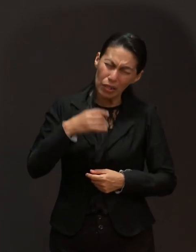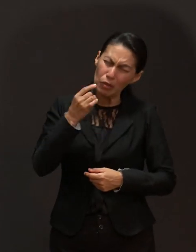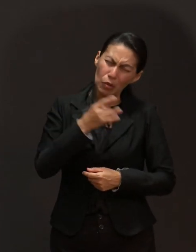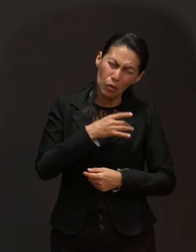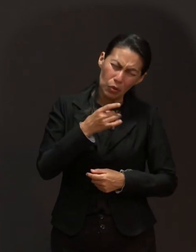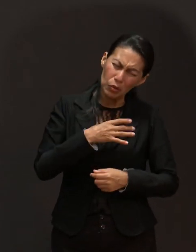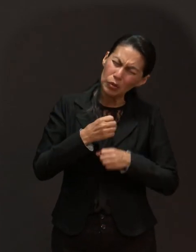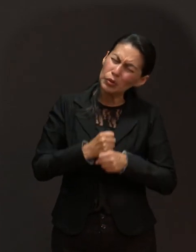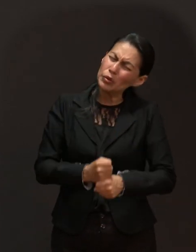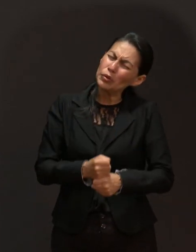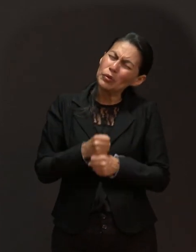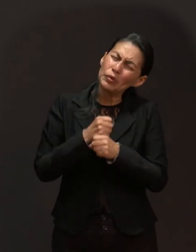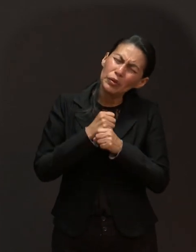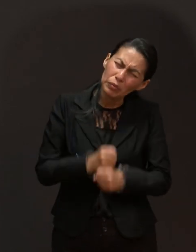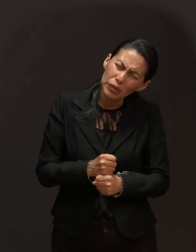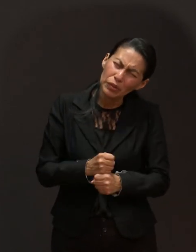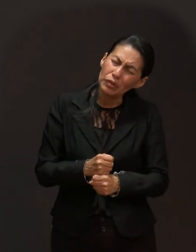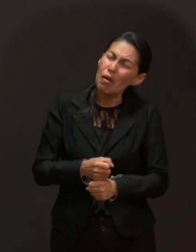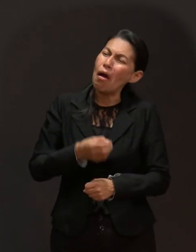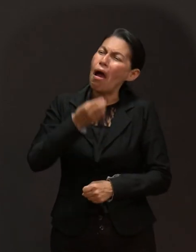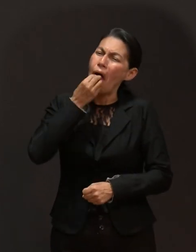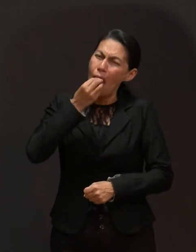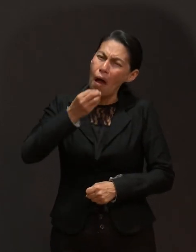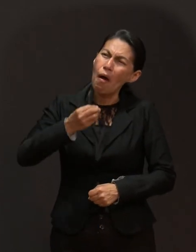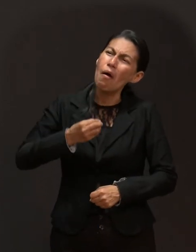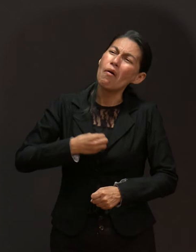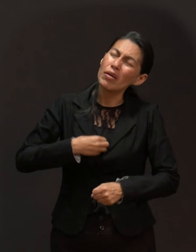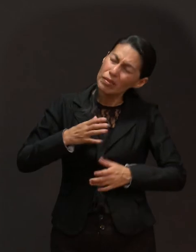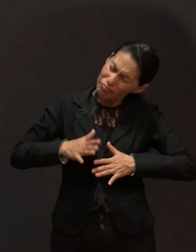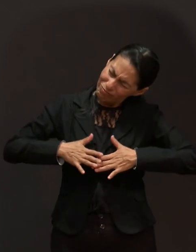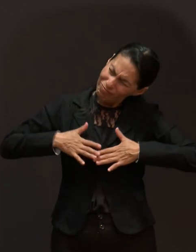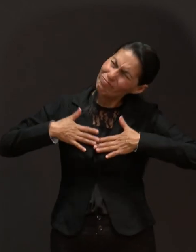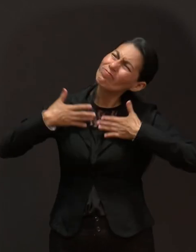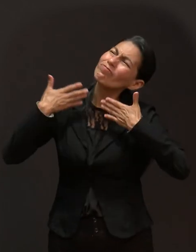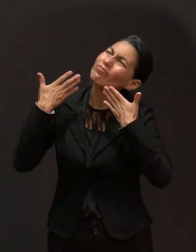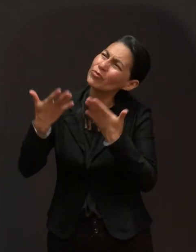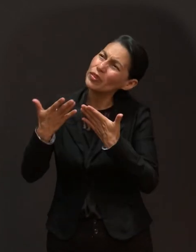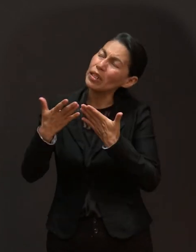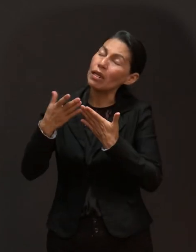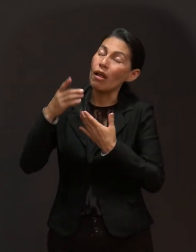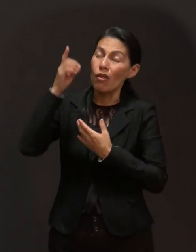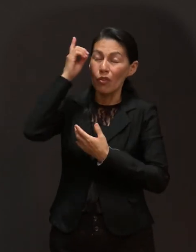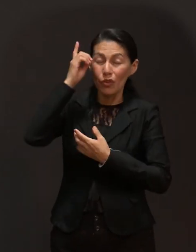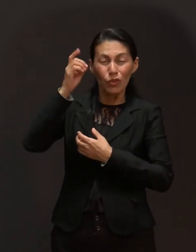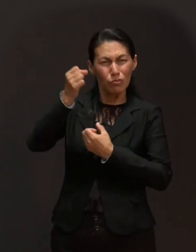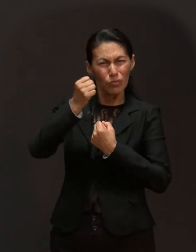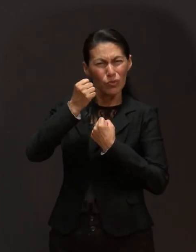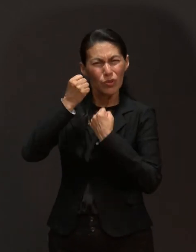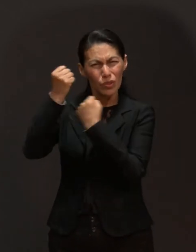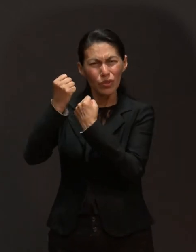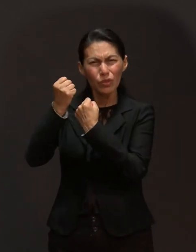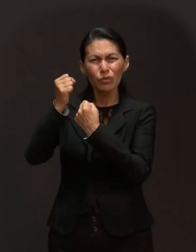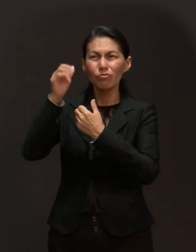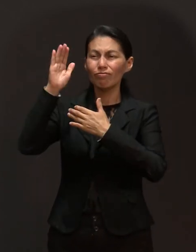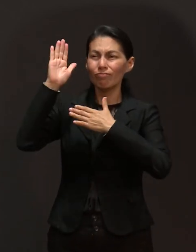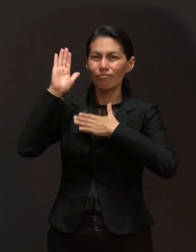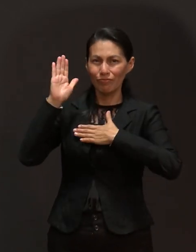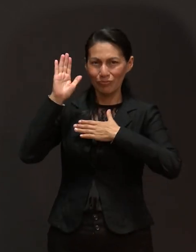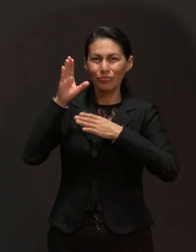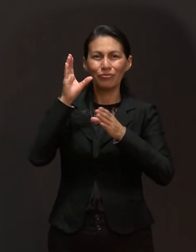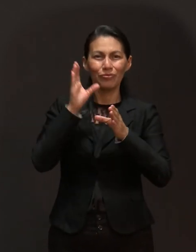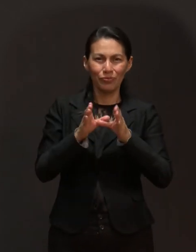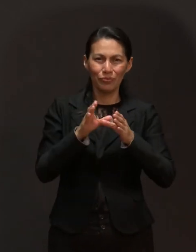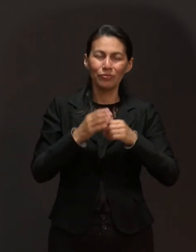de dolor y sufrimiento, confiemos en Dios que es poderoso para cumplir su palabra.